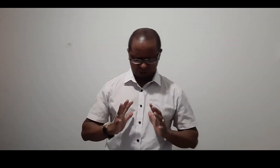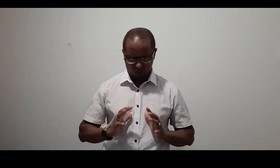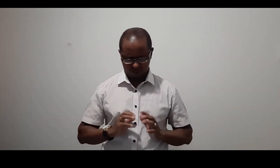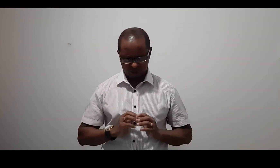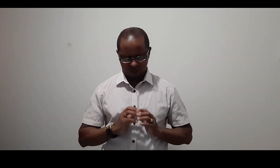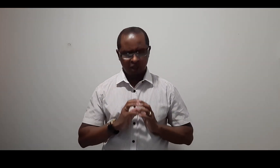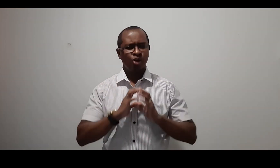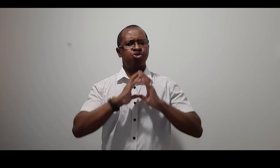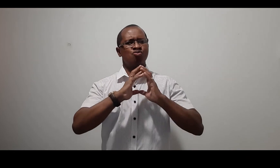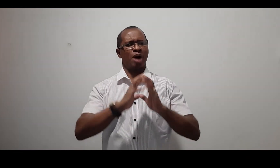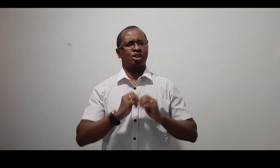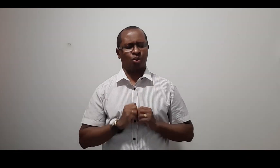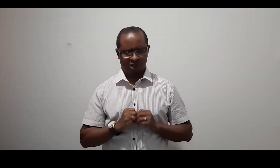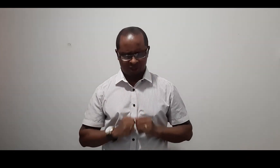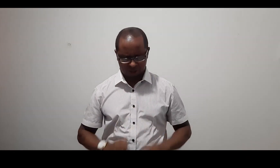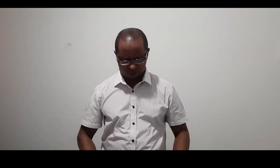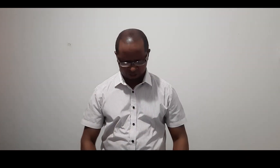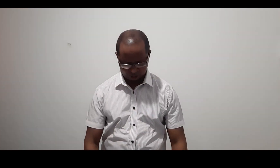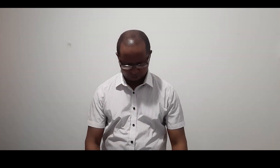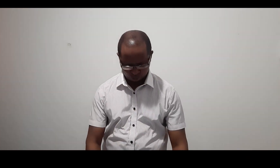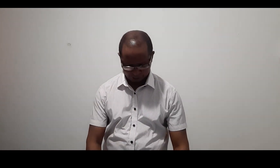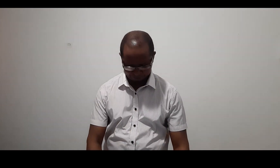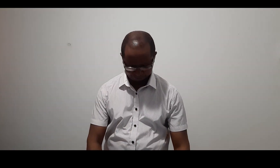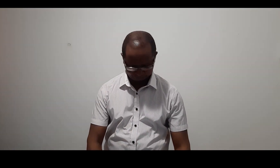madio fo masina ho isika tesikitery ambony